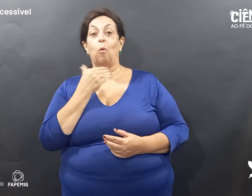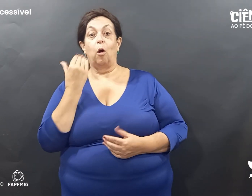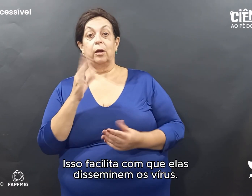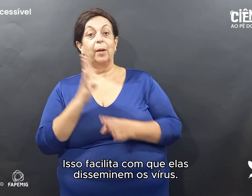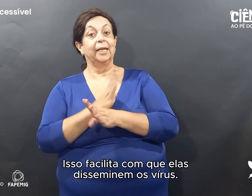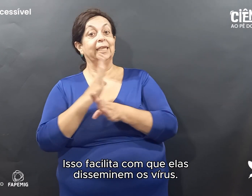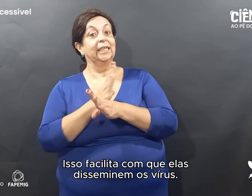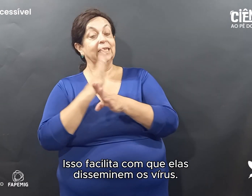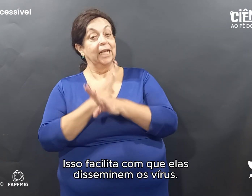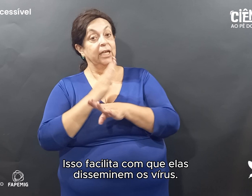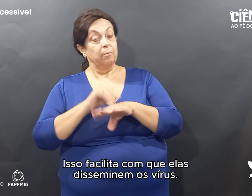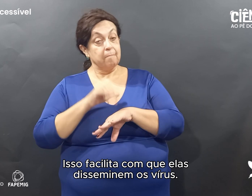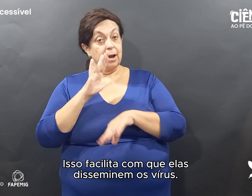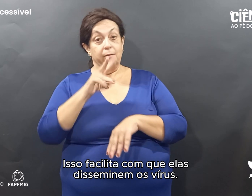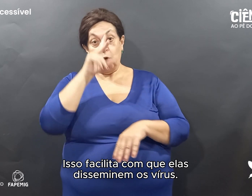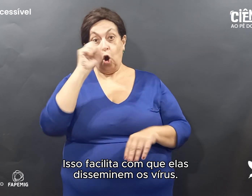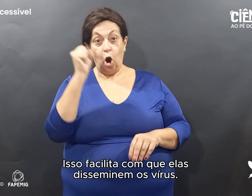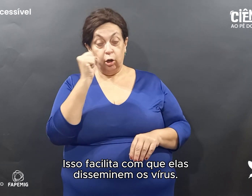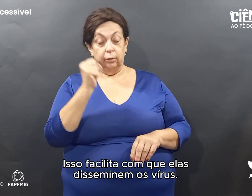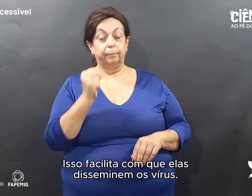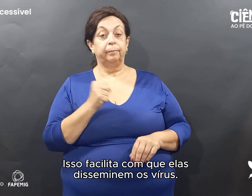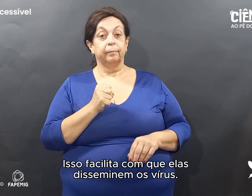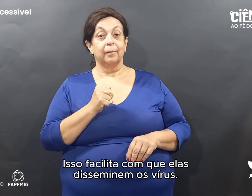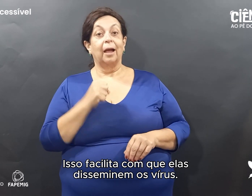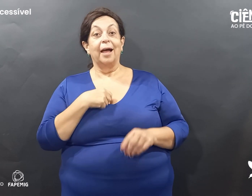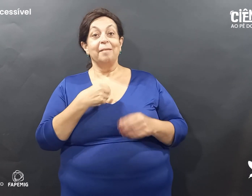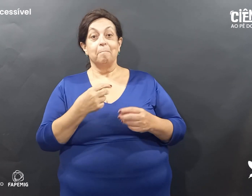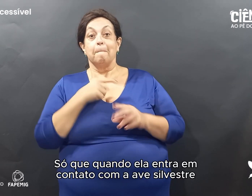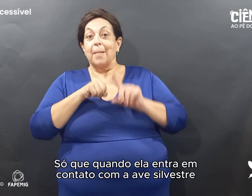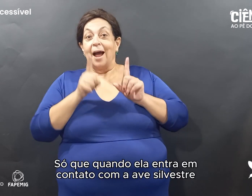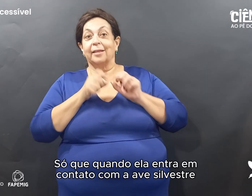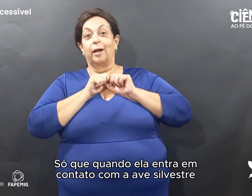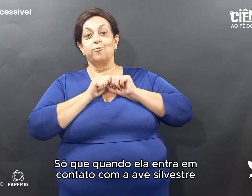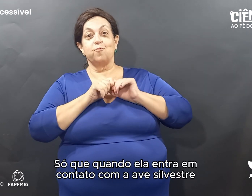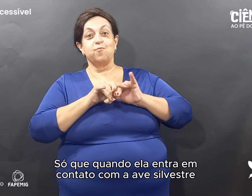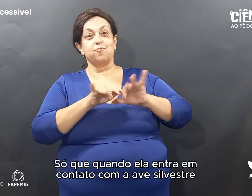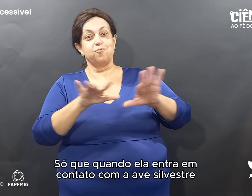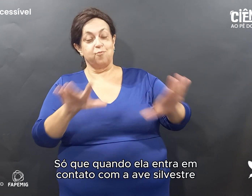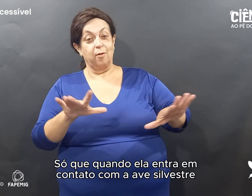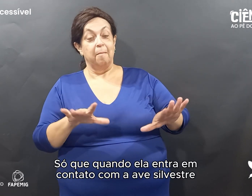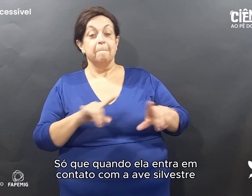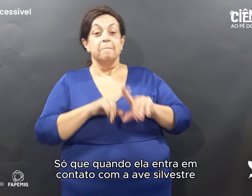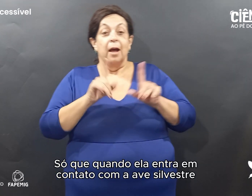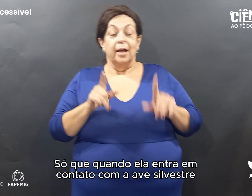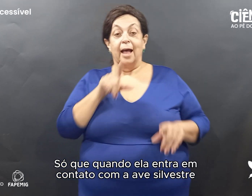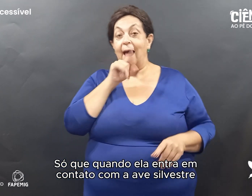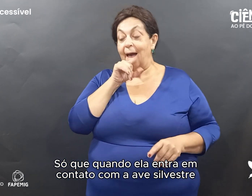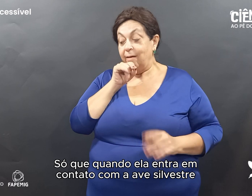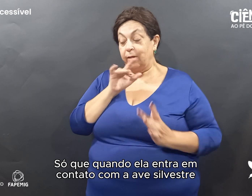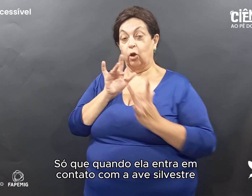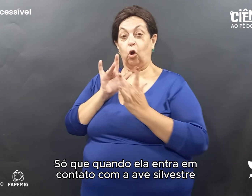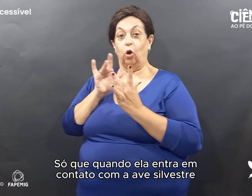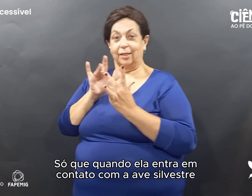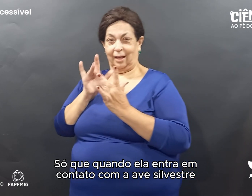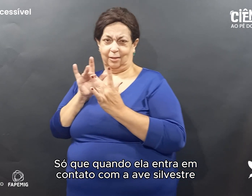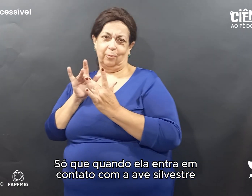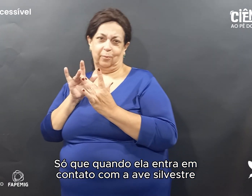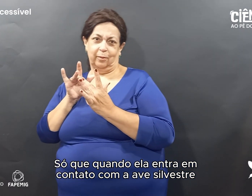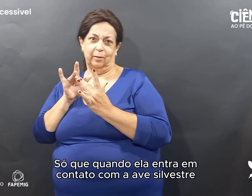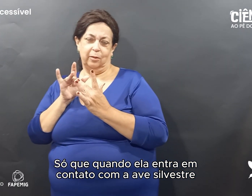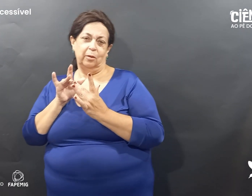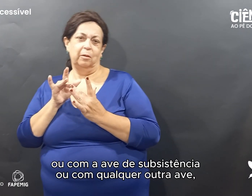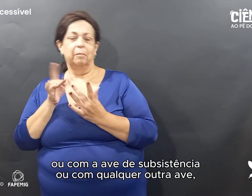facilidade. Isso facilita com que elas disseminem os vírus. Só que quando ela entra em contato com a ave